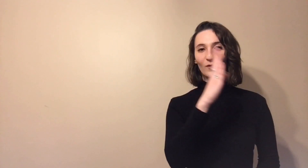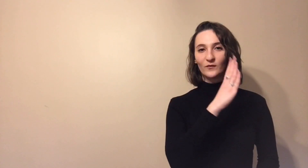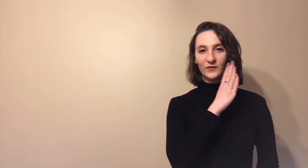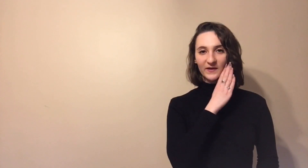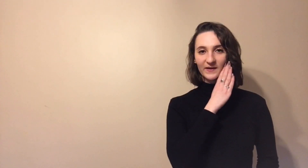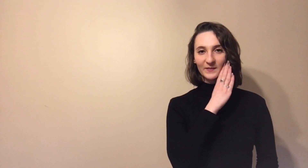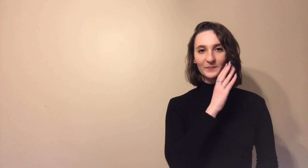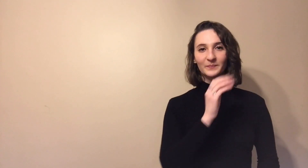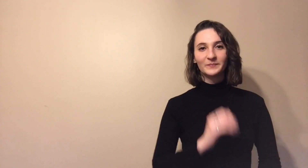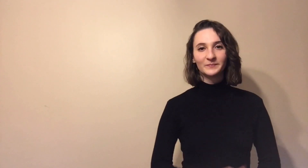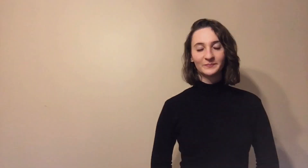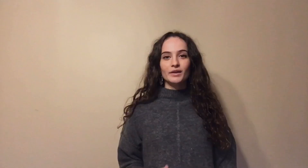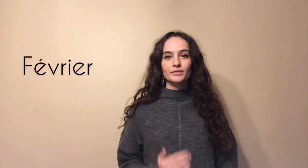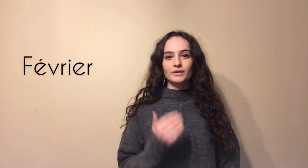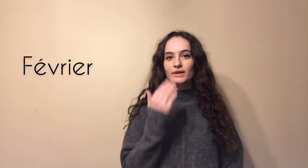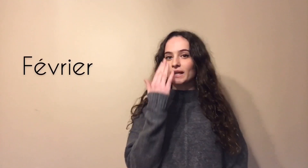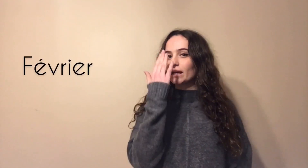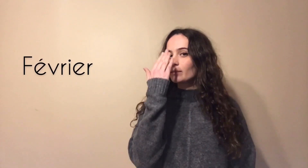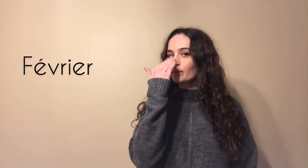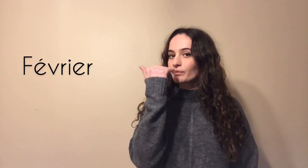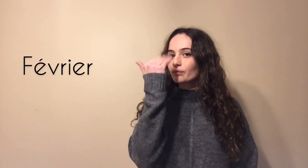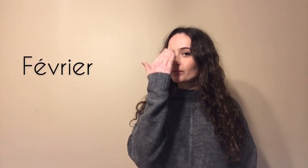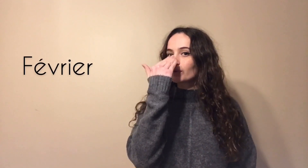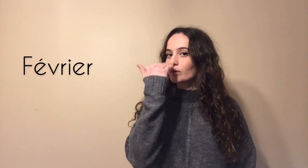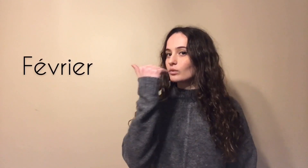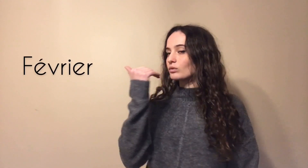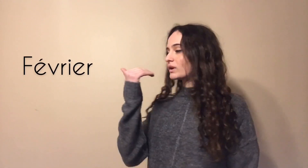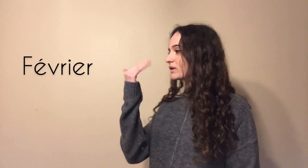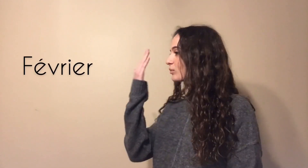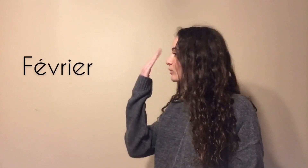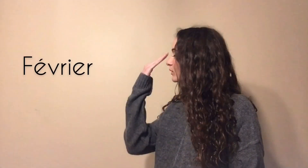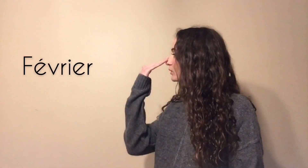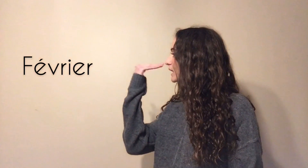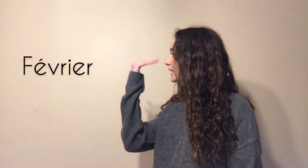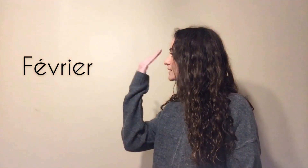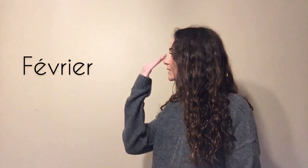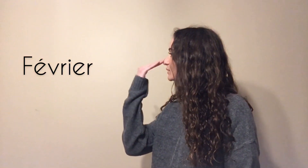janvier. Février, donc on va simplement se caresser le nez.